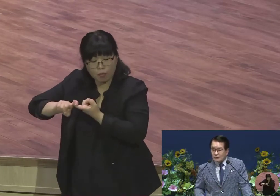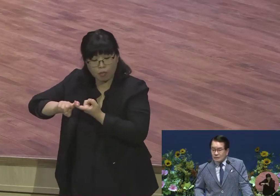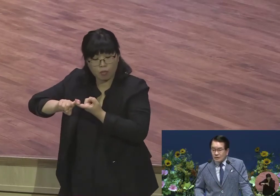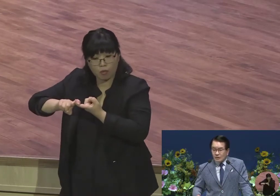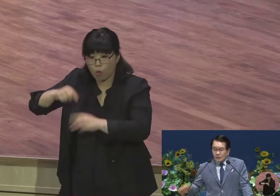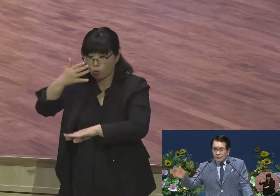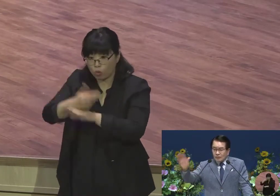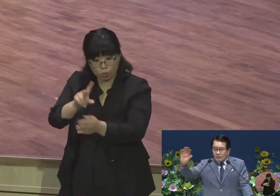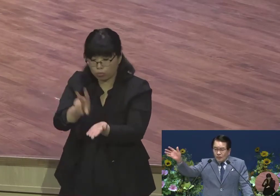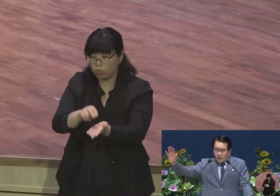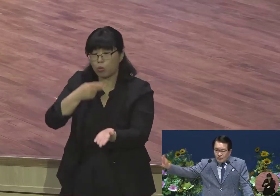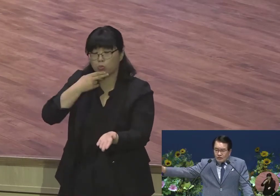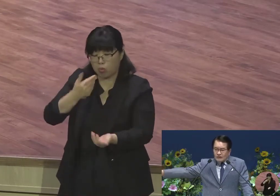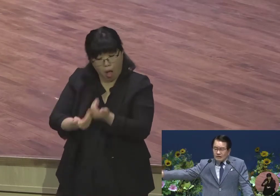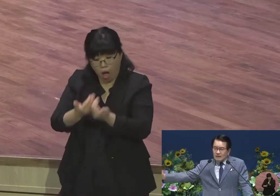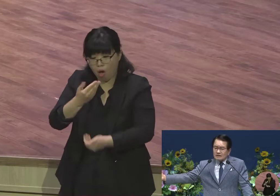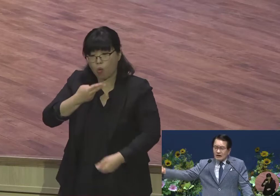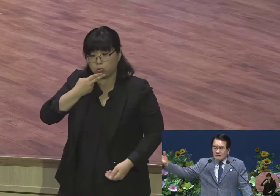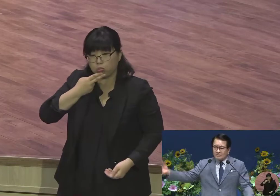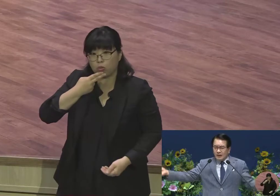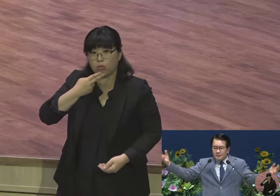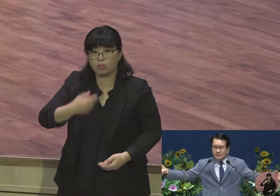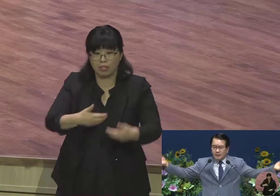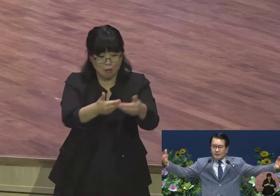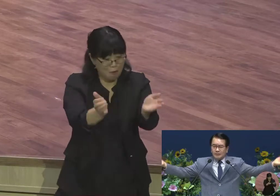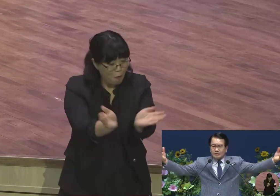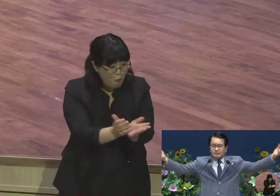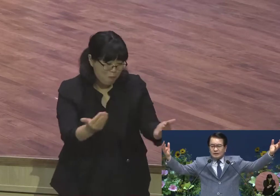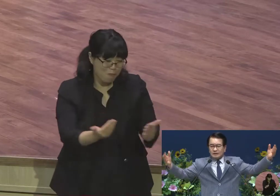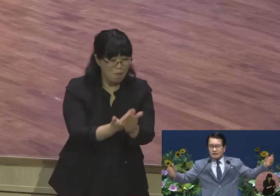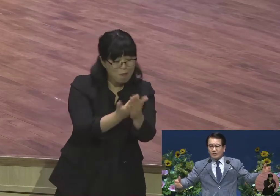우리 교회는 모든 기관들이 살아서